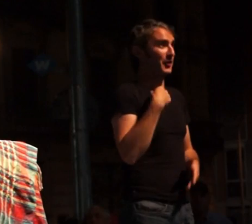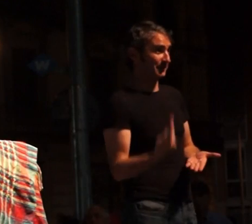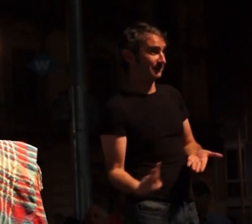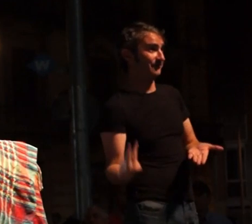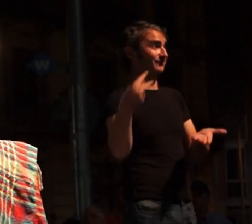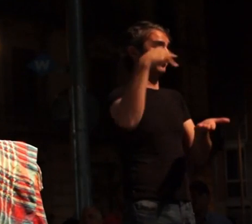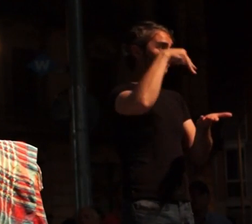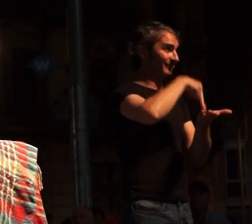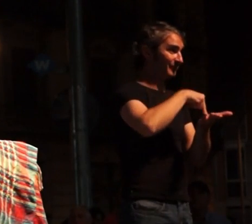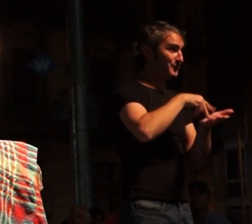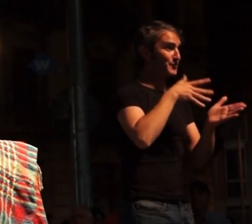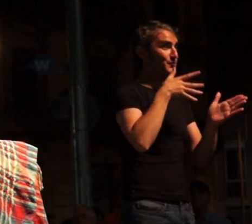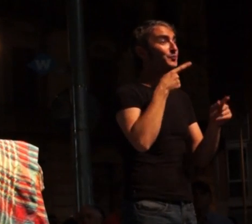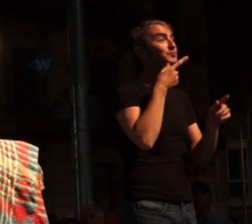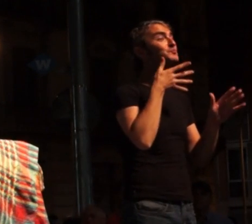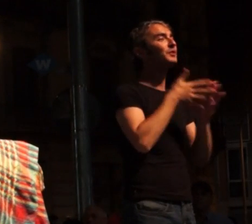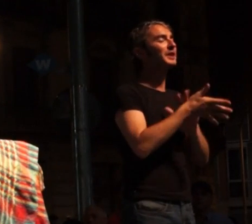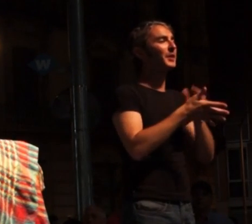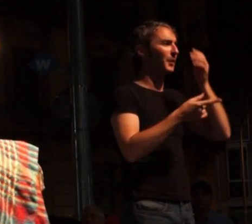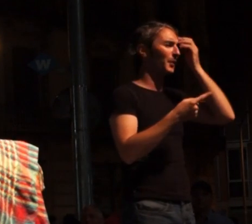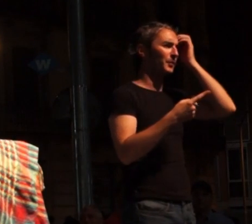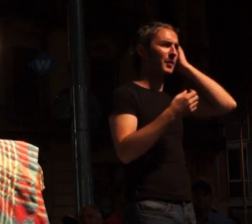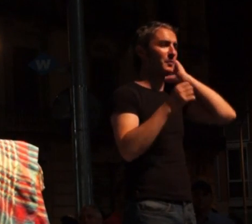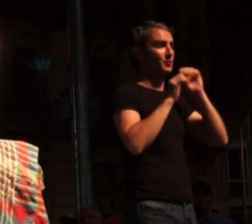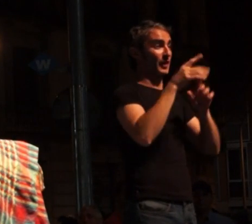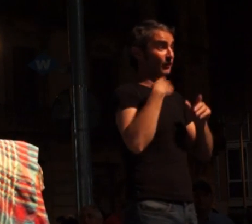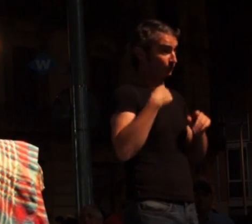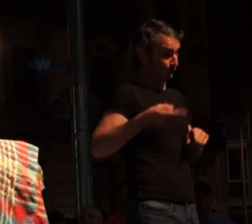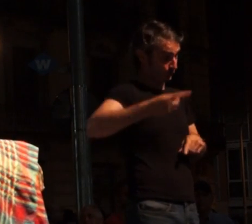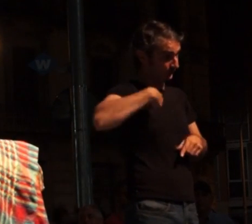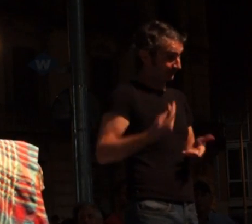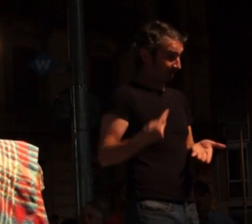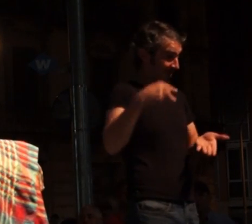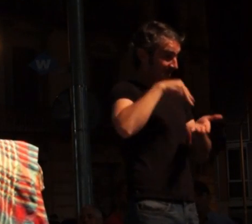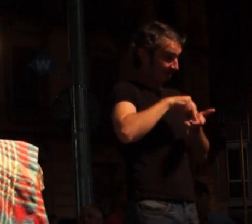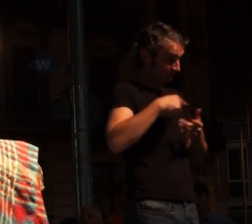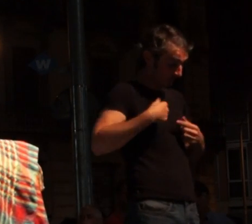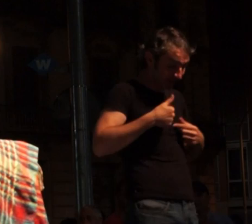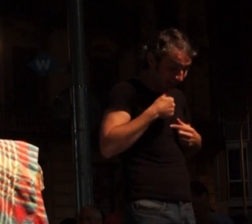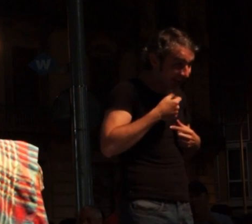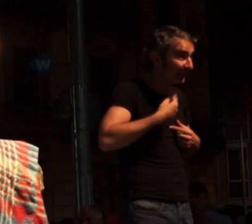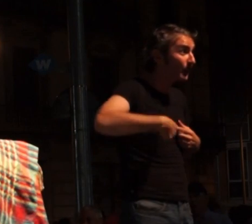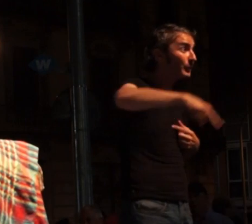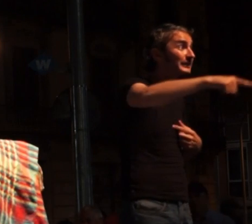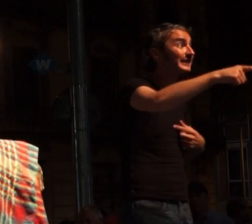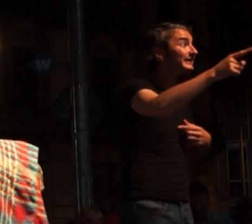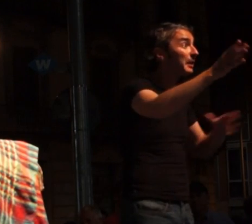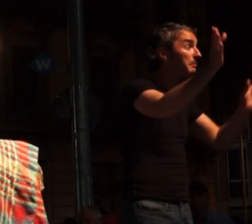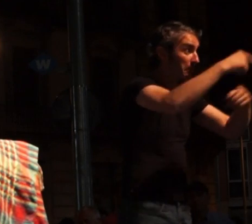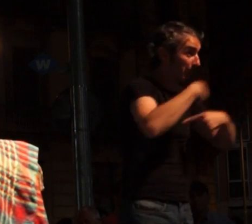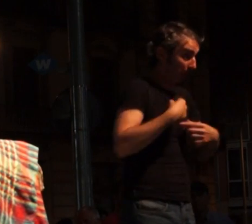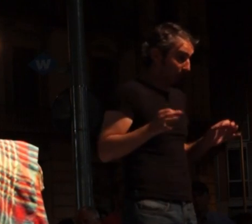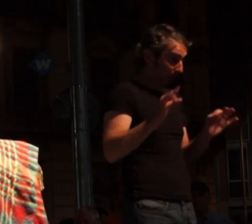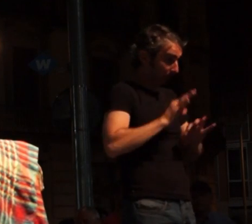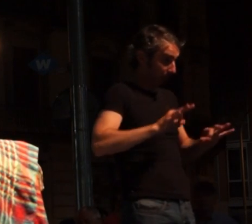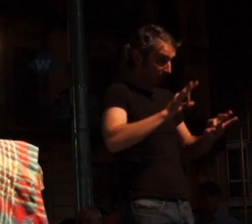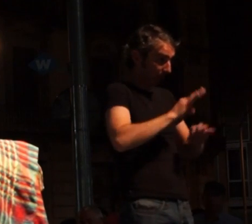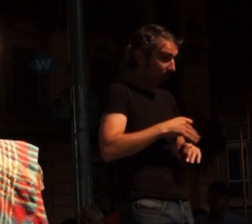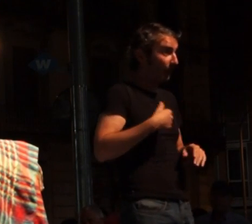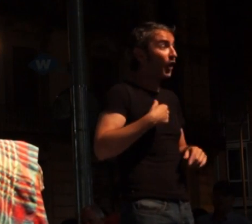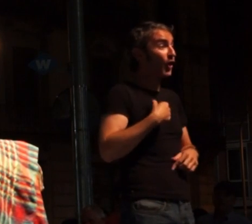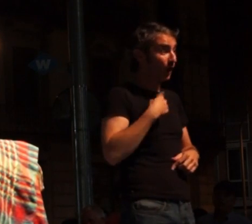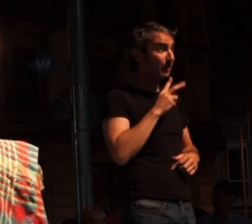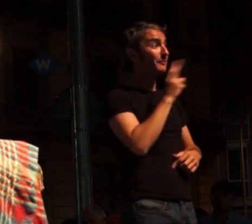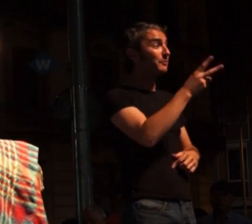aquest escenari perquè és evident que les que pugem aquí dalt no som res sense vosaltres i tot el que us puguem dir és perquè